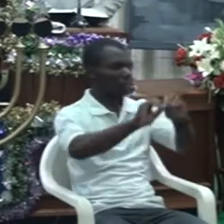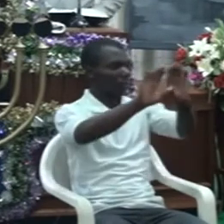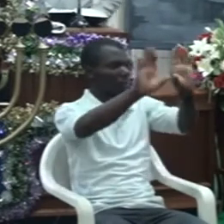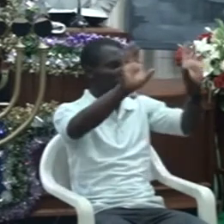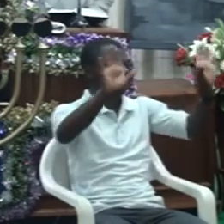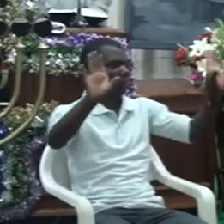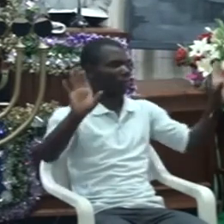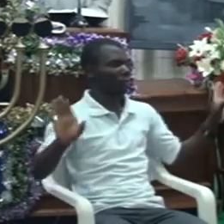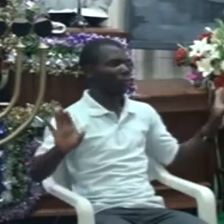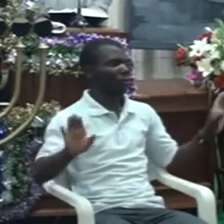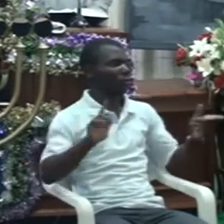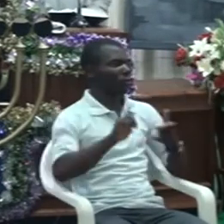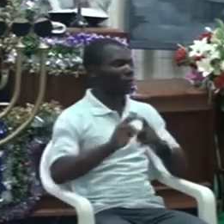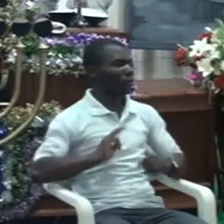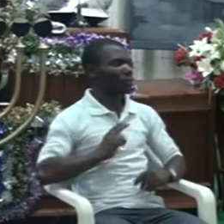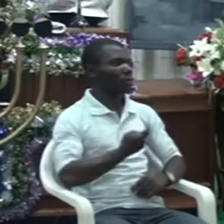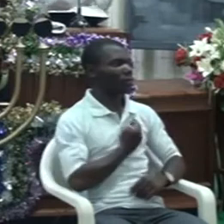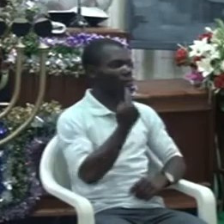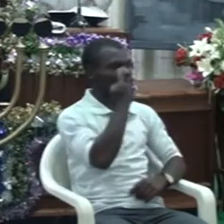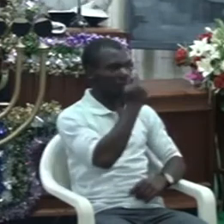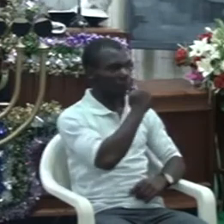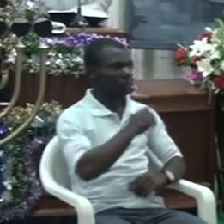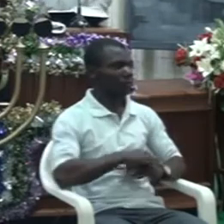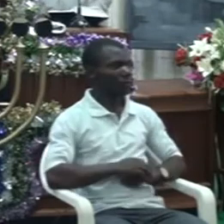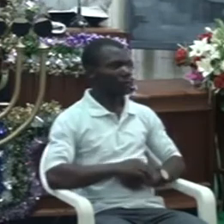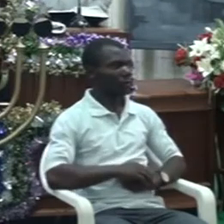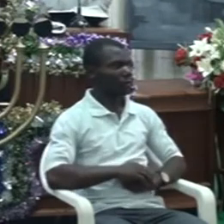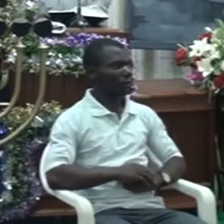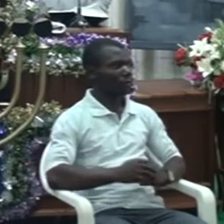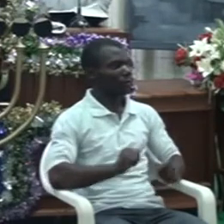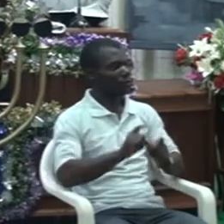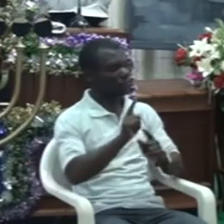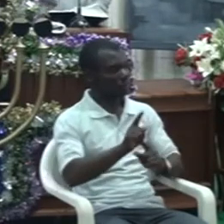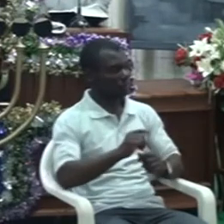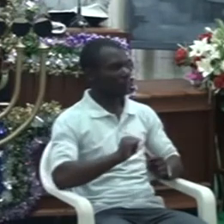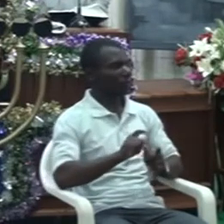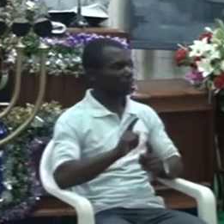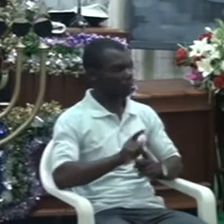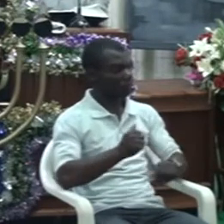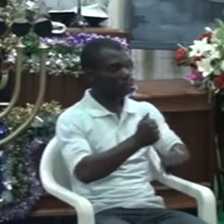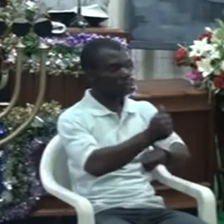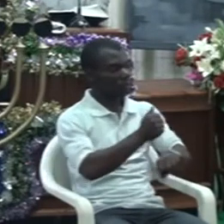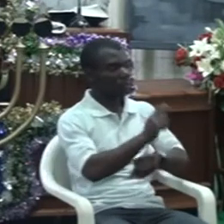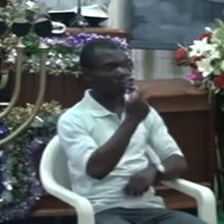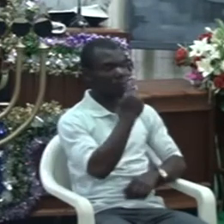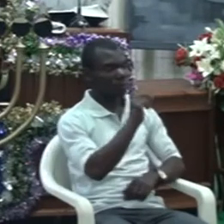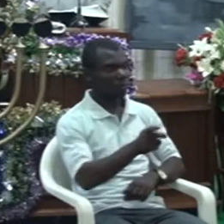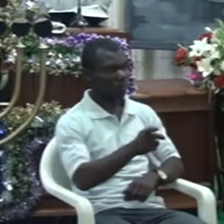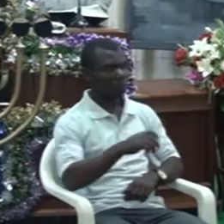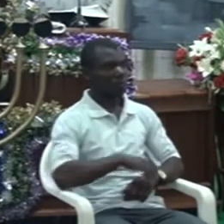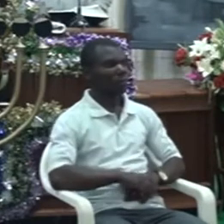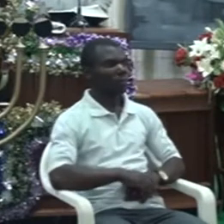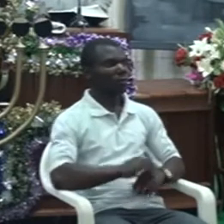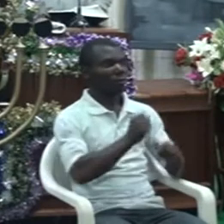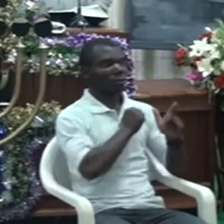C'est bien visible à nos yeux. Tout asingizia nini? Alors on va accuser qui? Bwana anasema